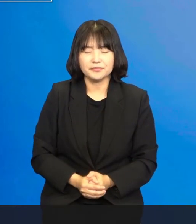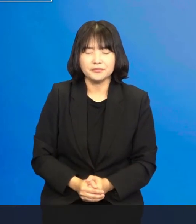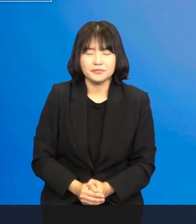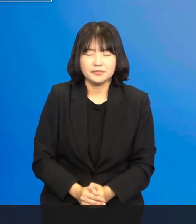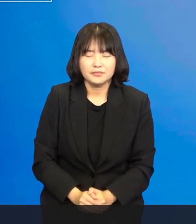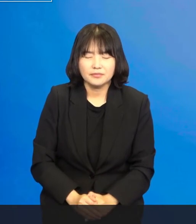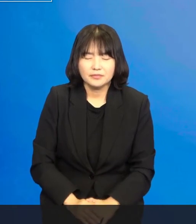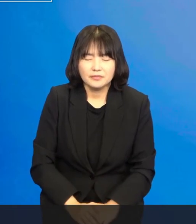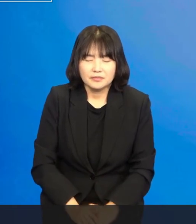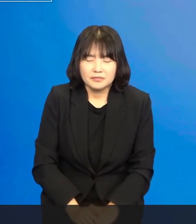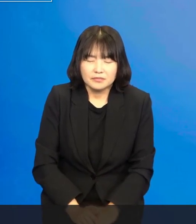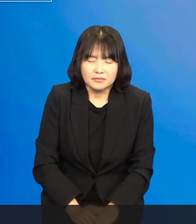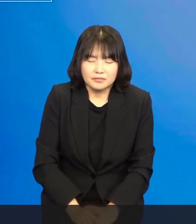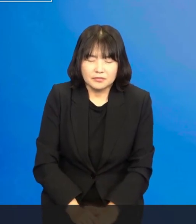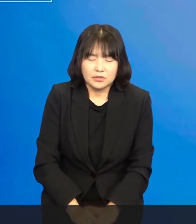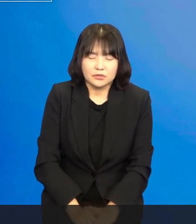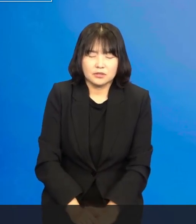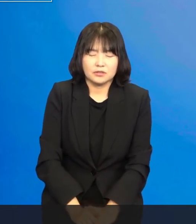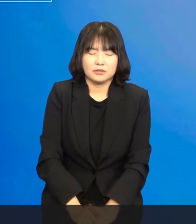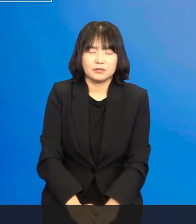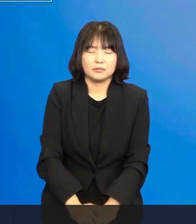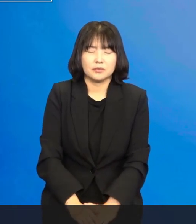감사합니다. 주님,